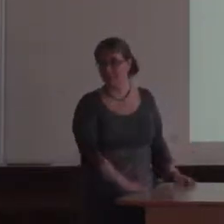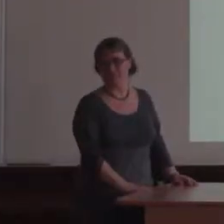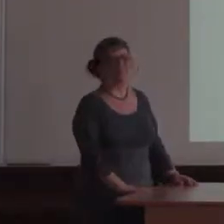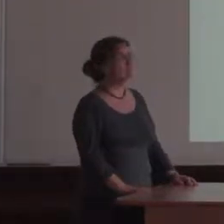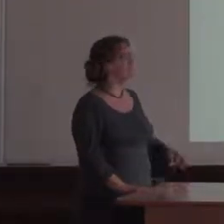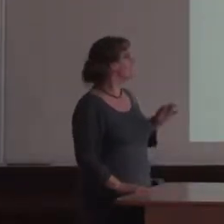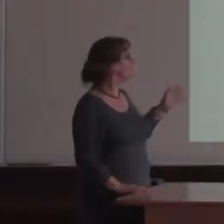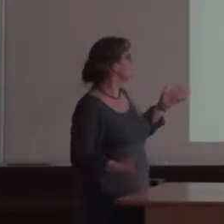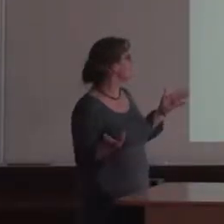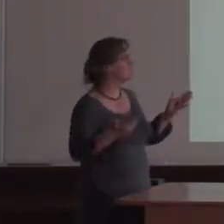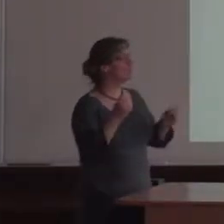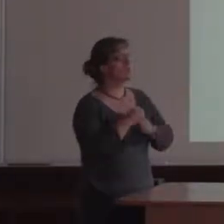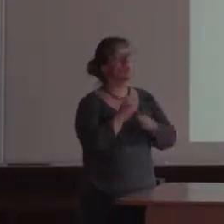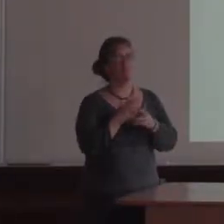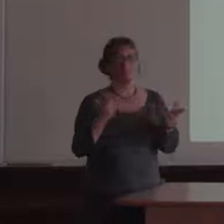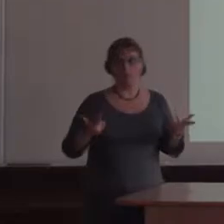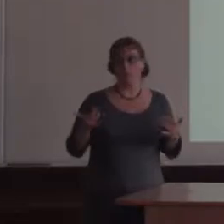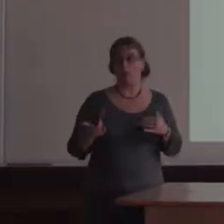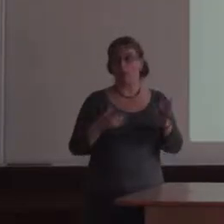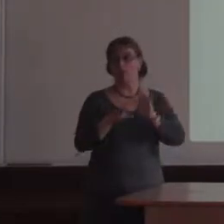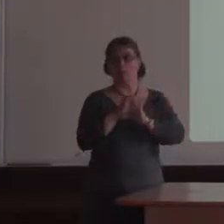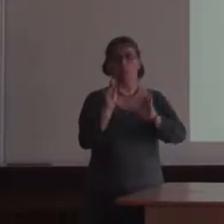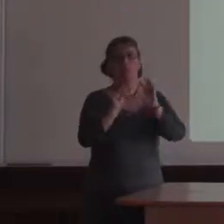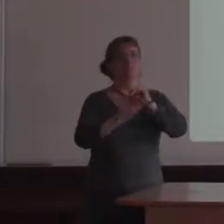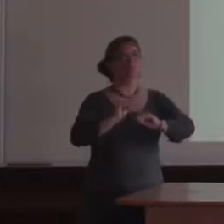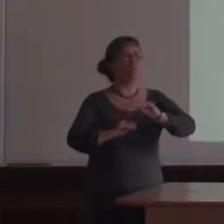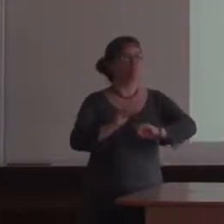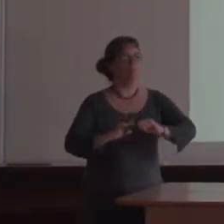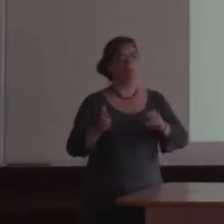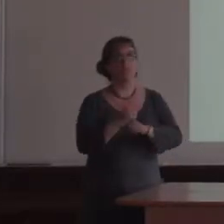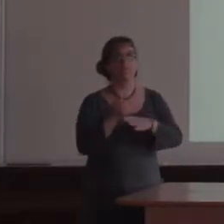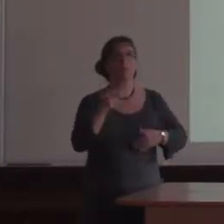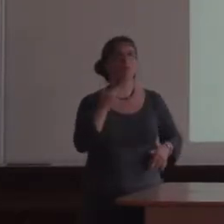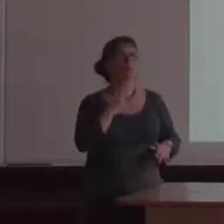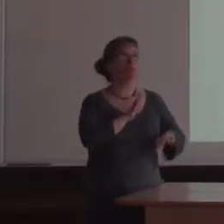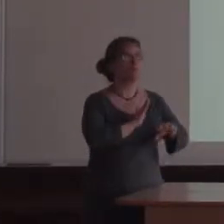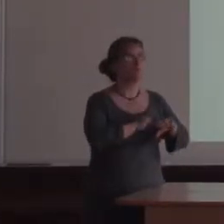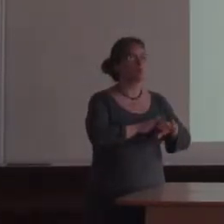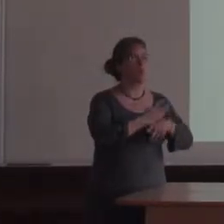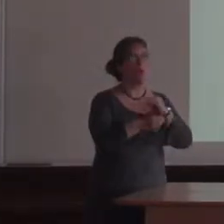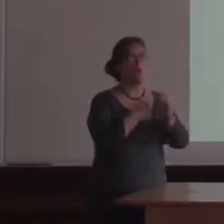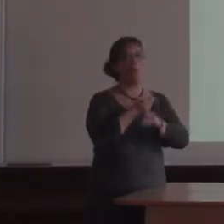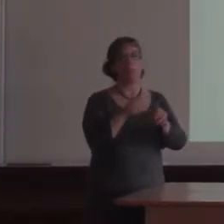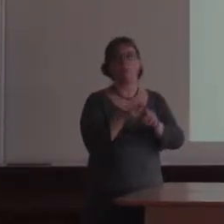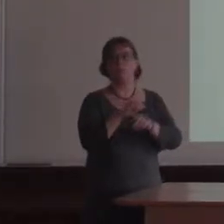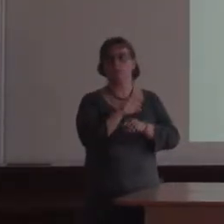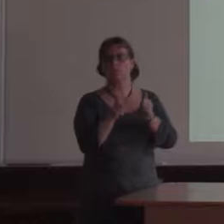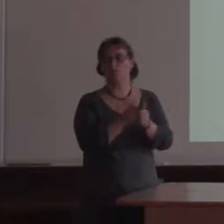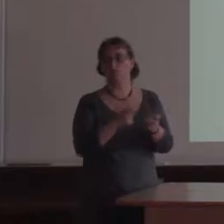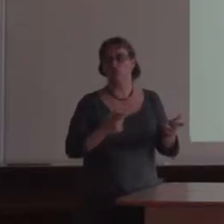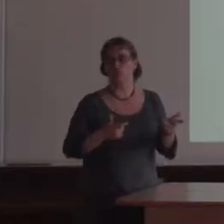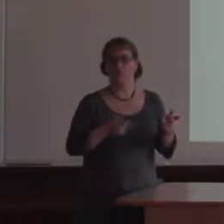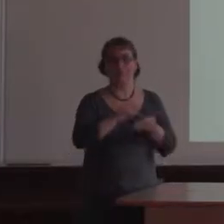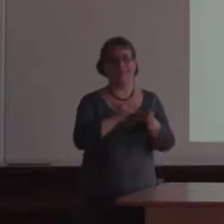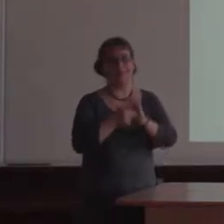Donc, je suis développeur, je bosse en ce moment principalement comme consultant ou comme coach technique avec des équipes de développeurs pour les aider